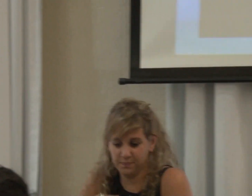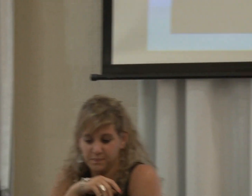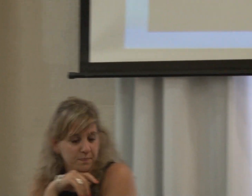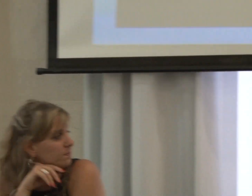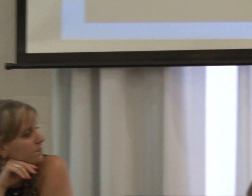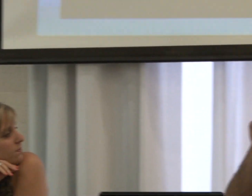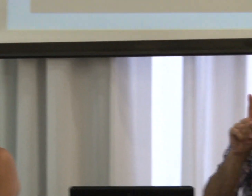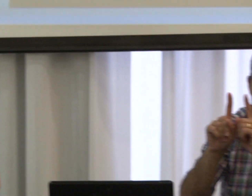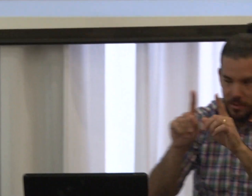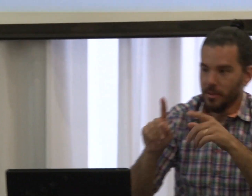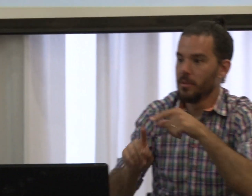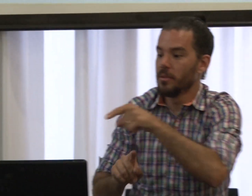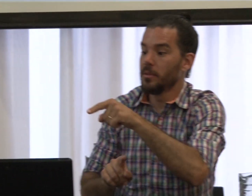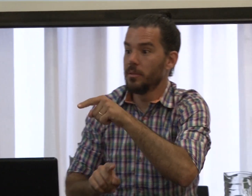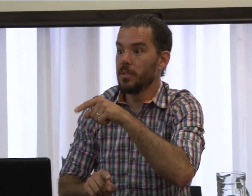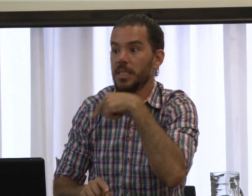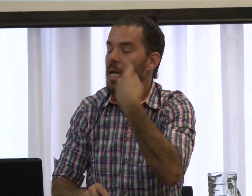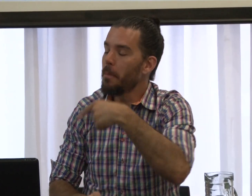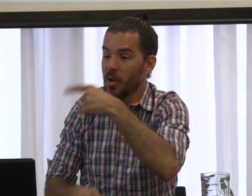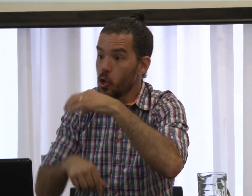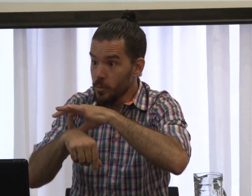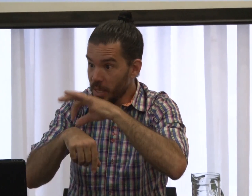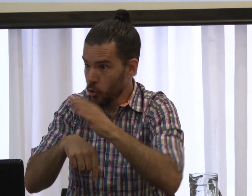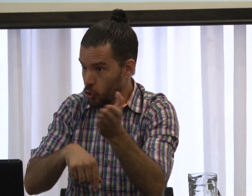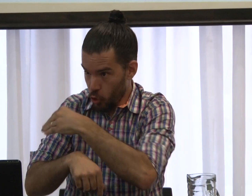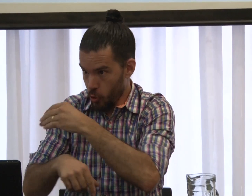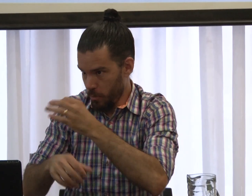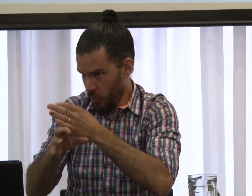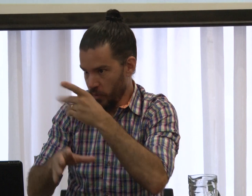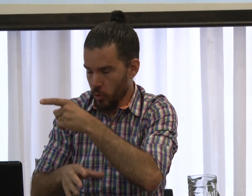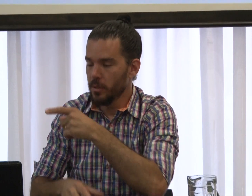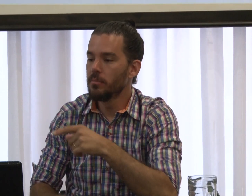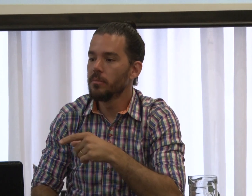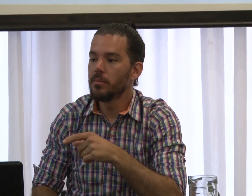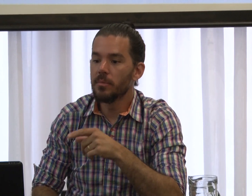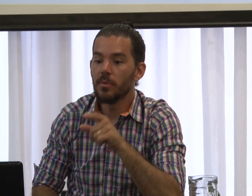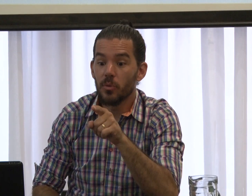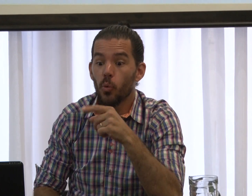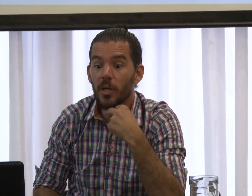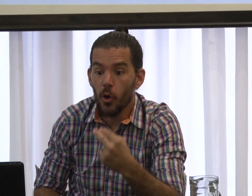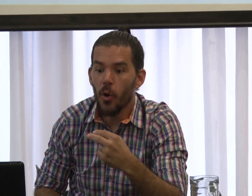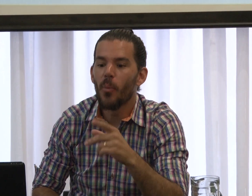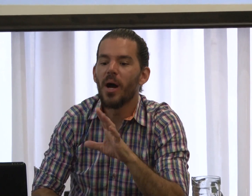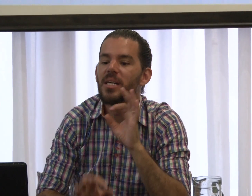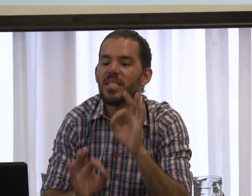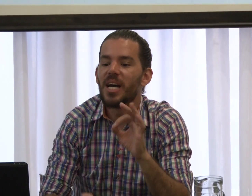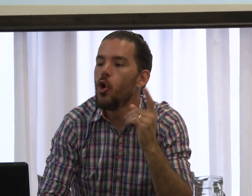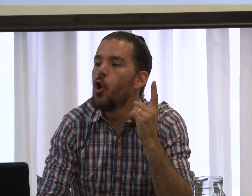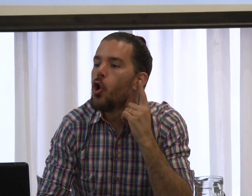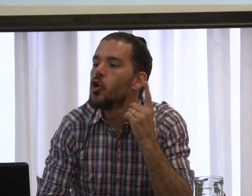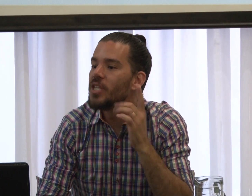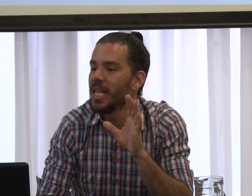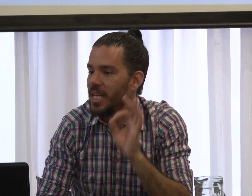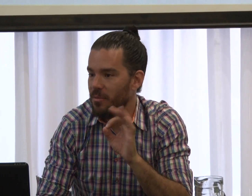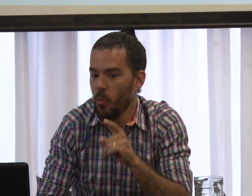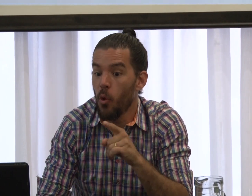Pero había otras escuelas también privadas que era de educación oralista. La comunidad sorda siempre sufrió esta